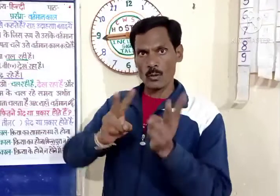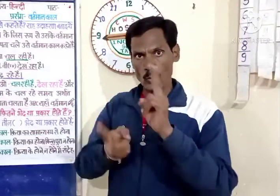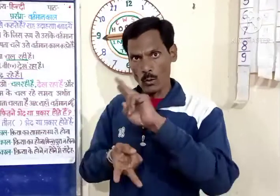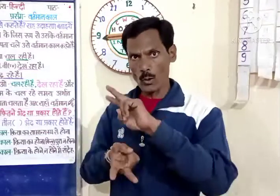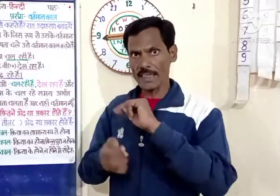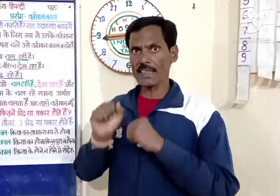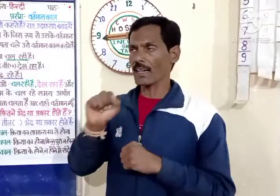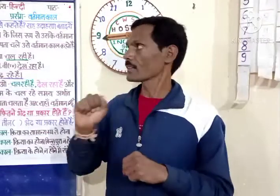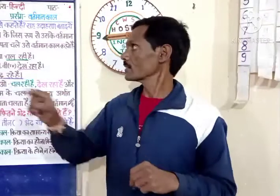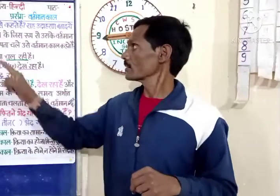होने का